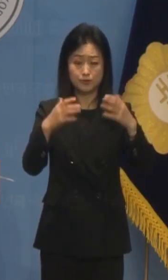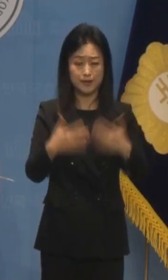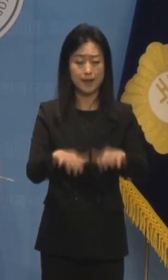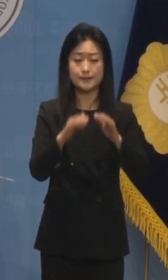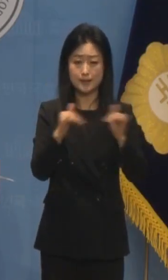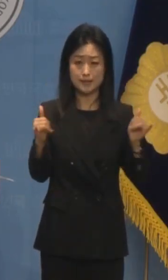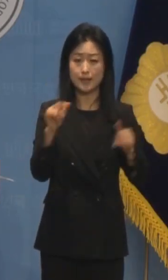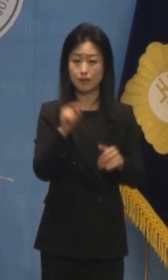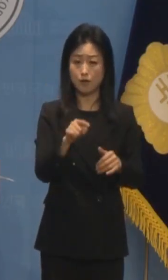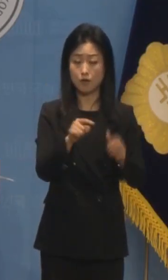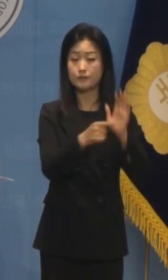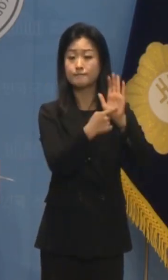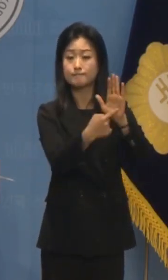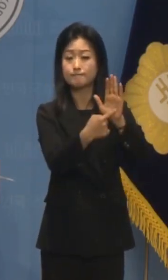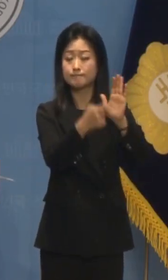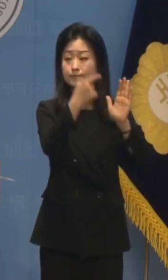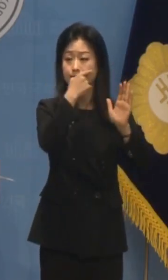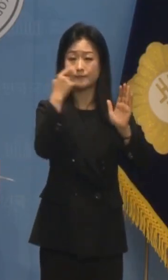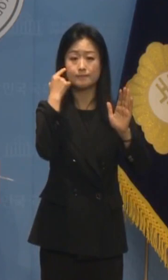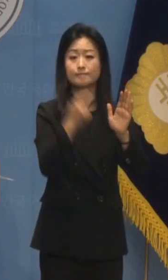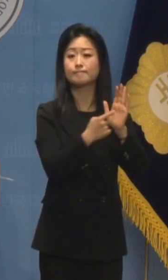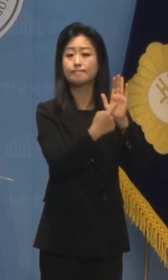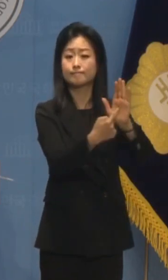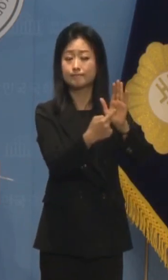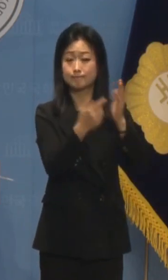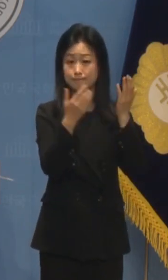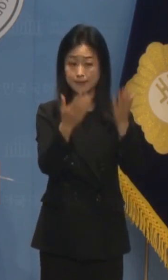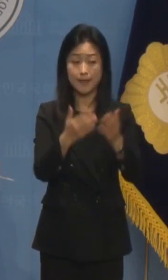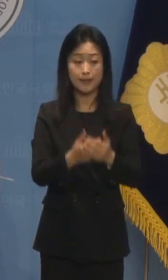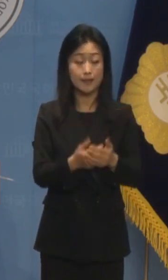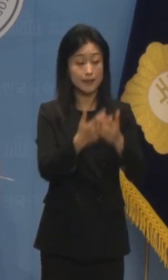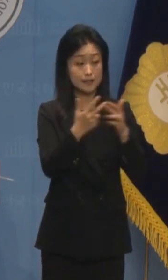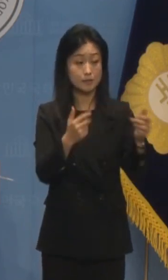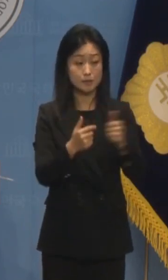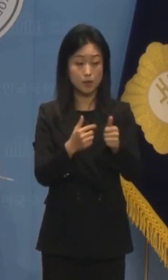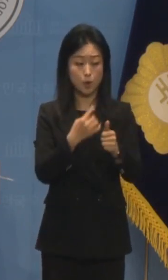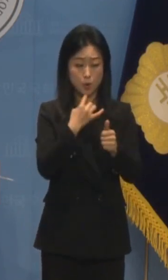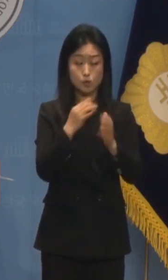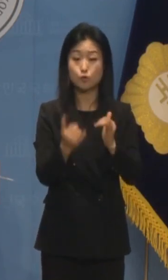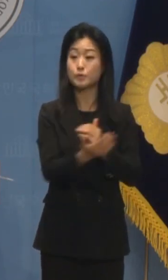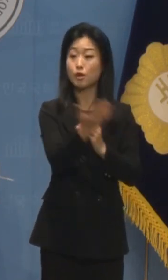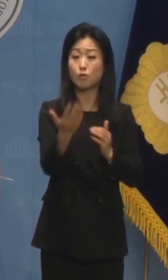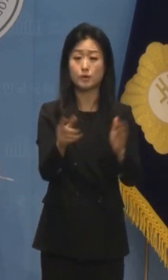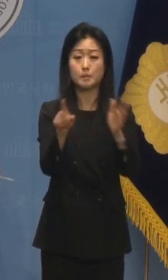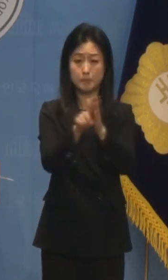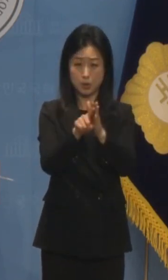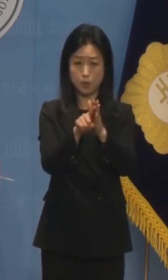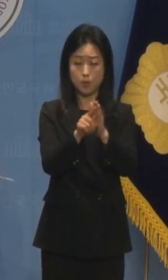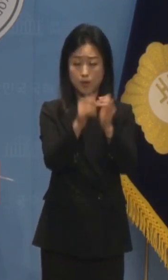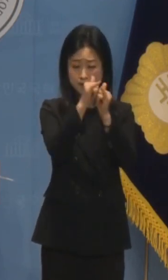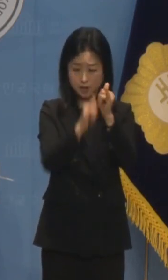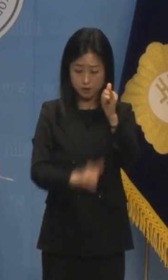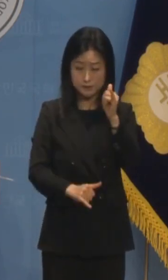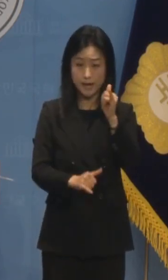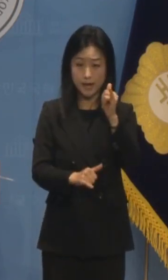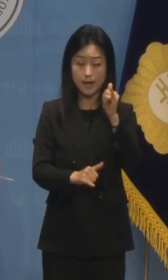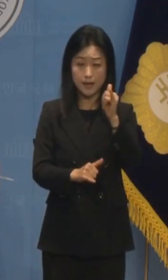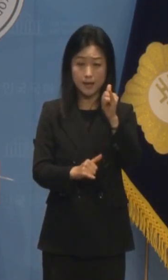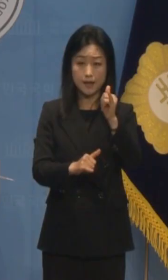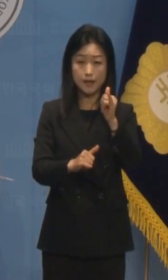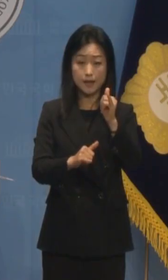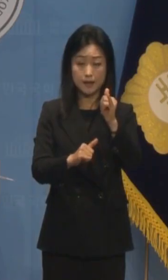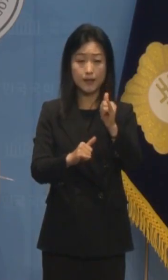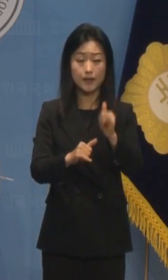않다는 사실을 증명해 보이겠습니다. 이재명 대표는 오직 국민을 믿고 역사가 가리키는 방향을 향해